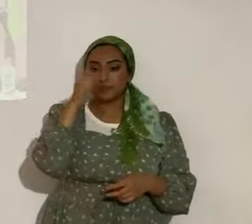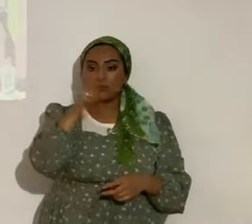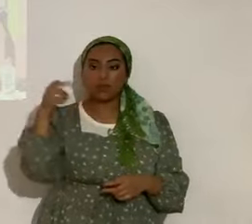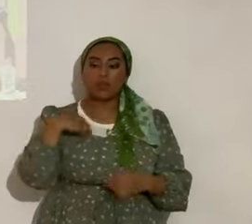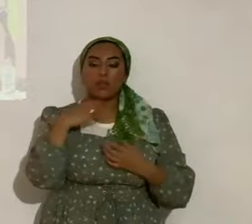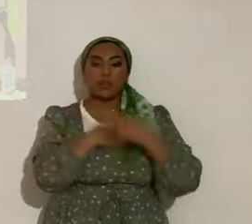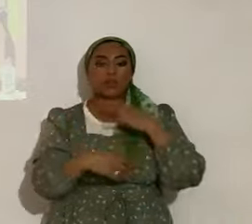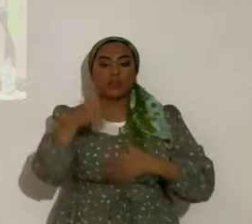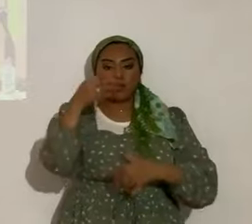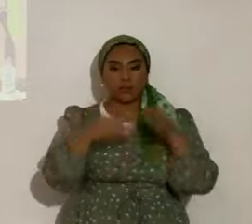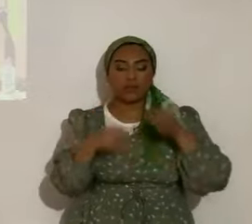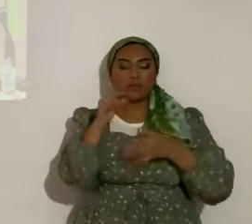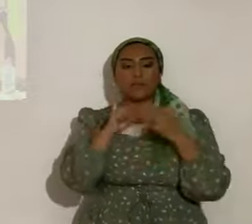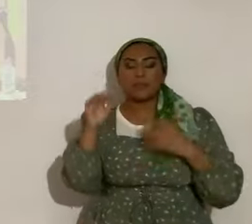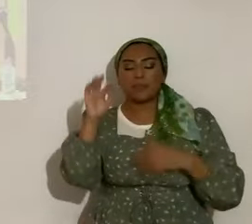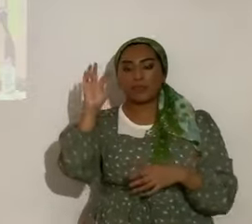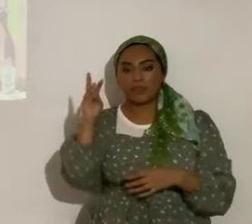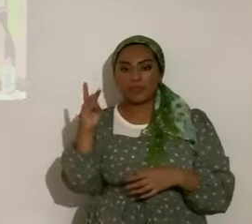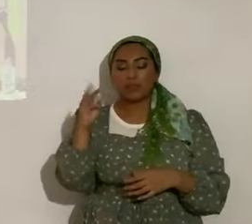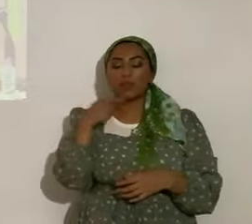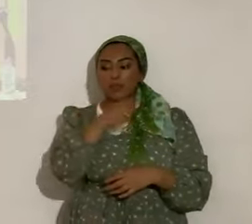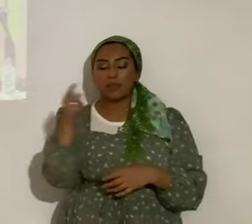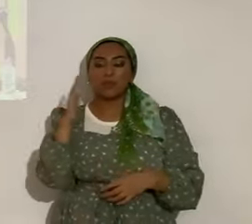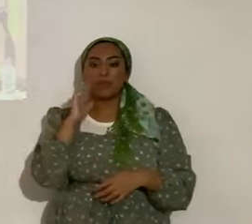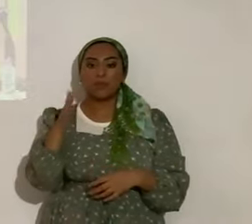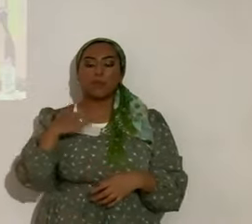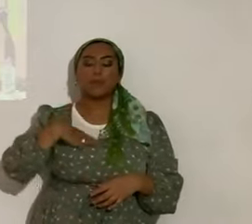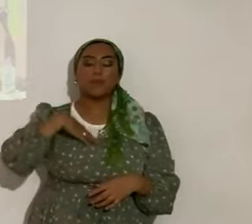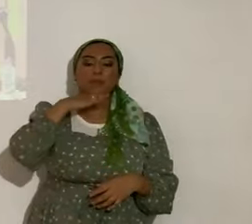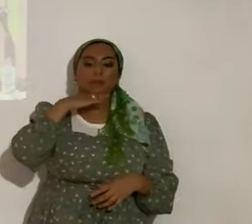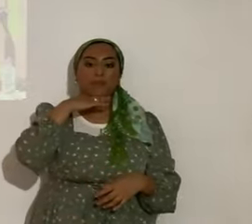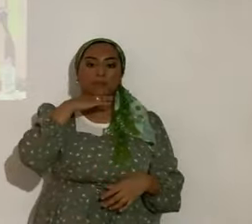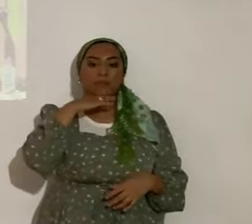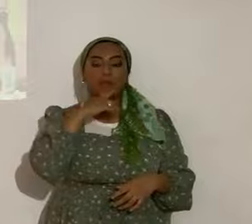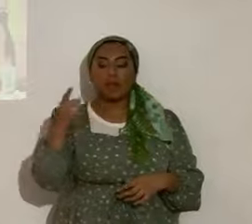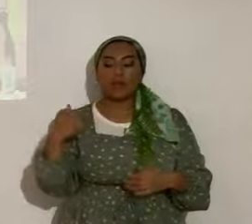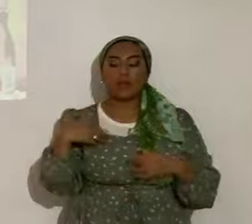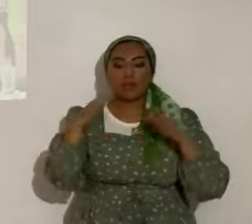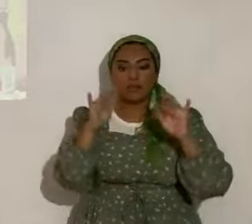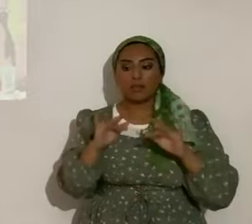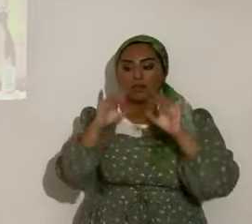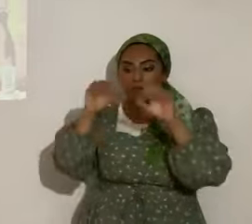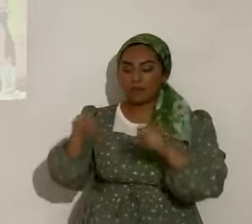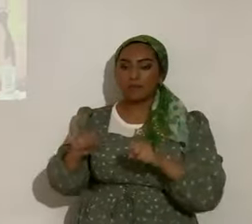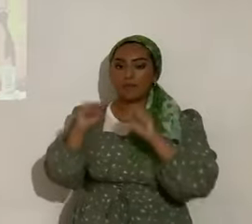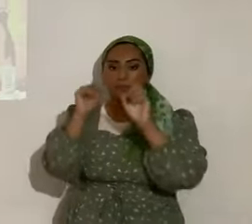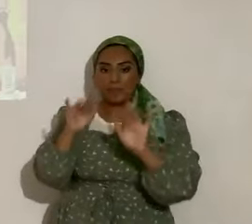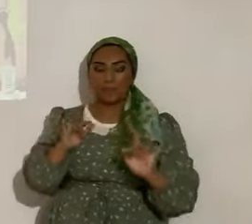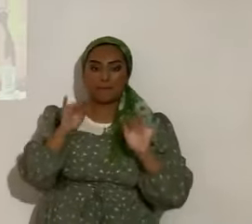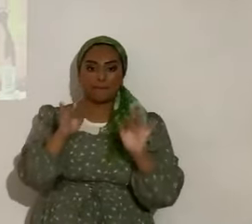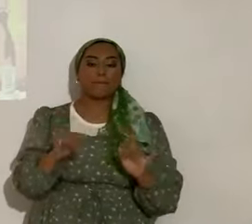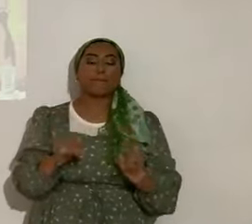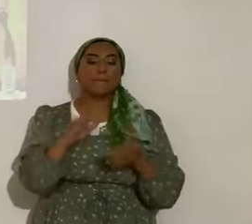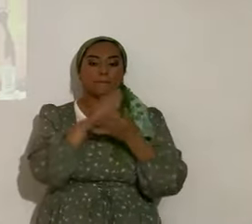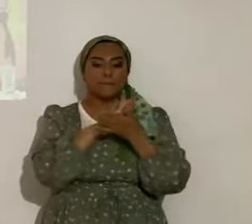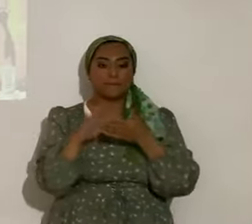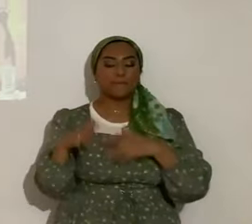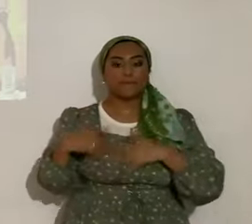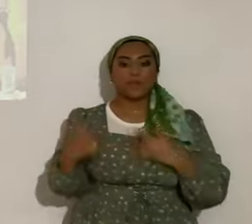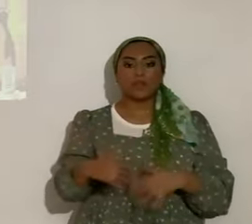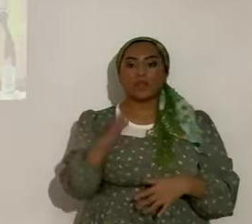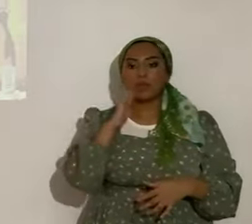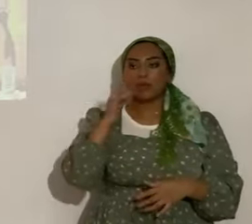hambre y sed de justicia en el 6, ellos serán saciados, los que tienen misericordia alcanzarán misericordia, los de limpio corazón verán